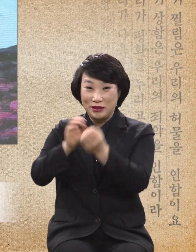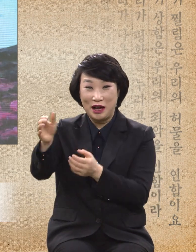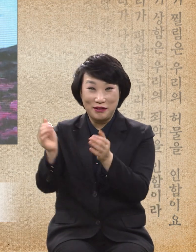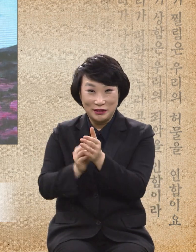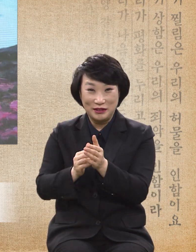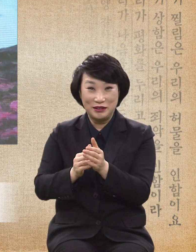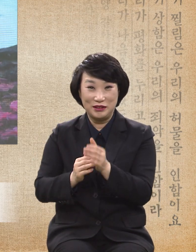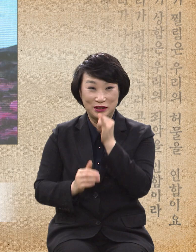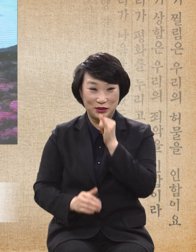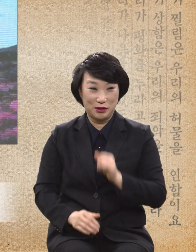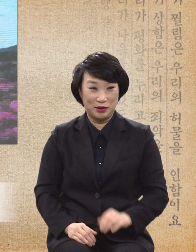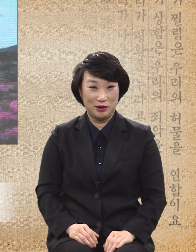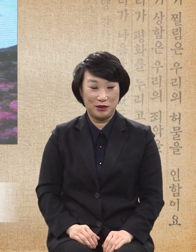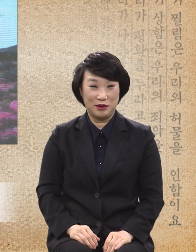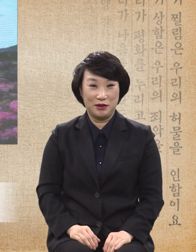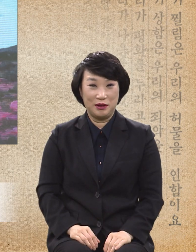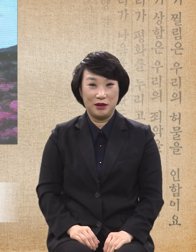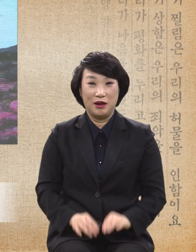끝나.